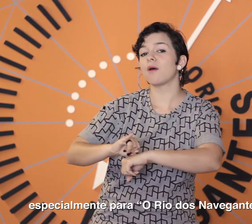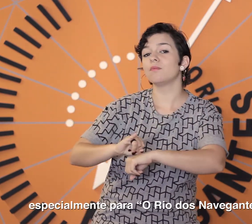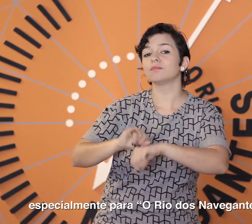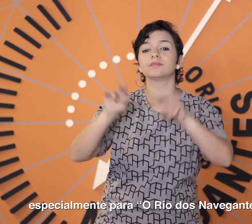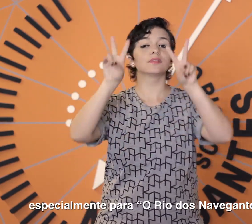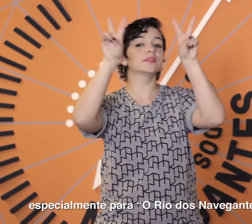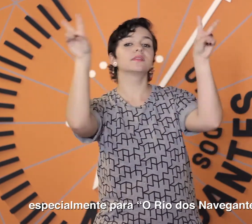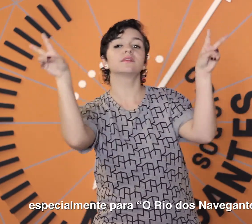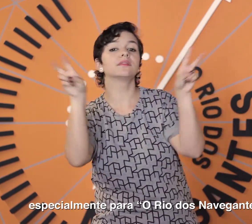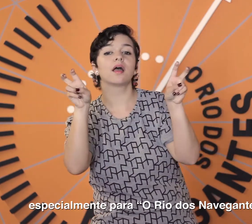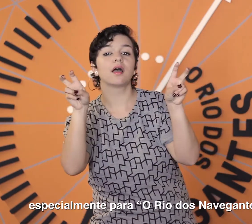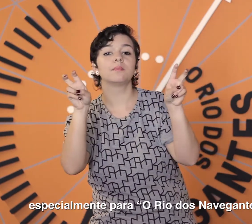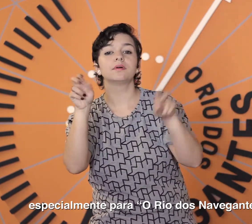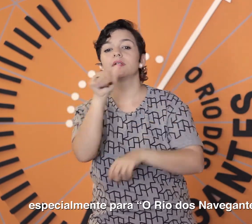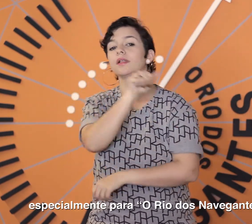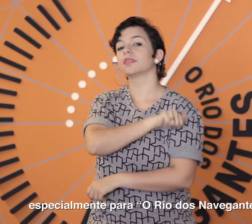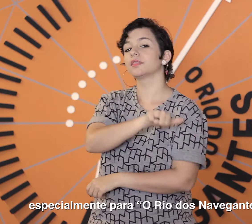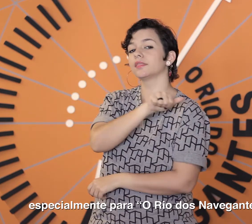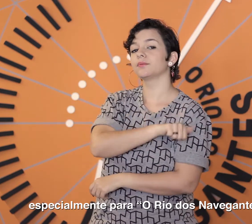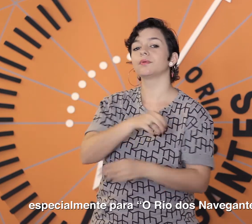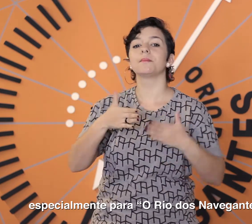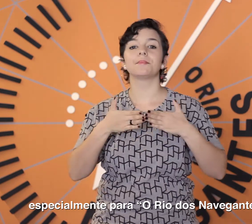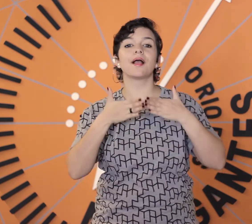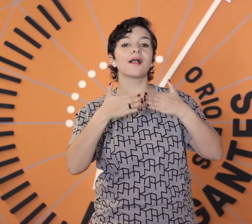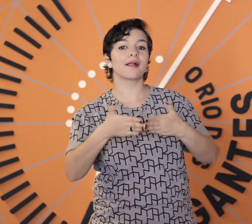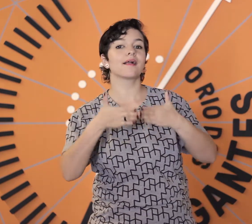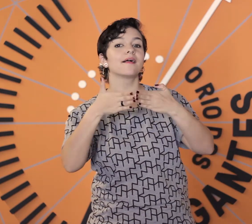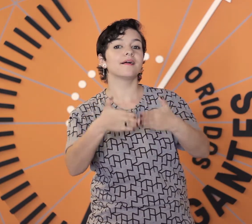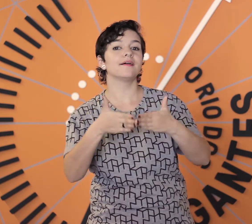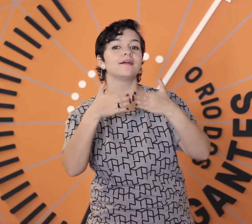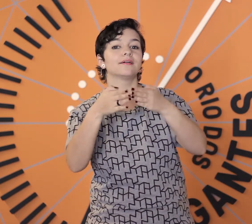Especialmente para o Rio dos Navegantes.